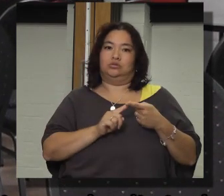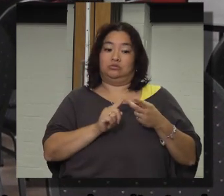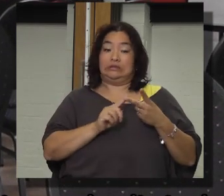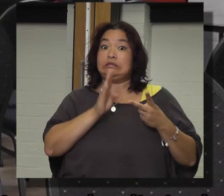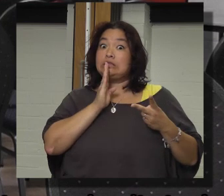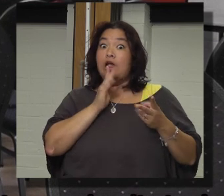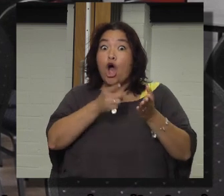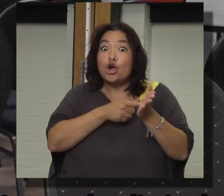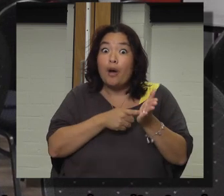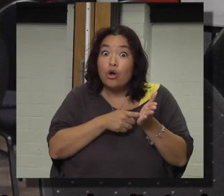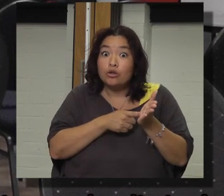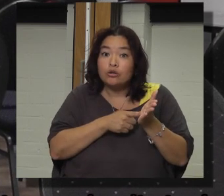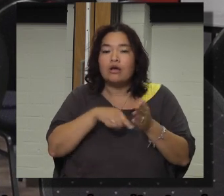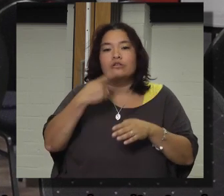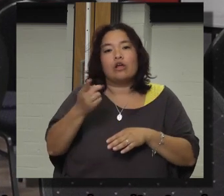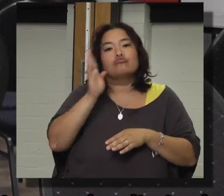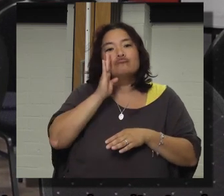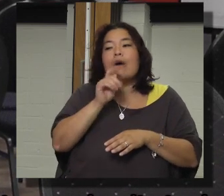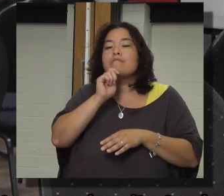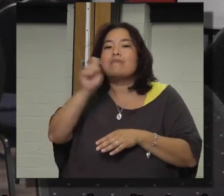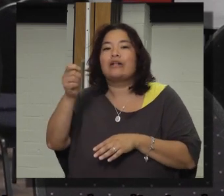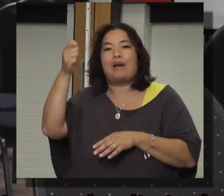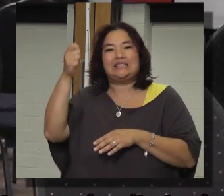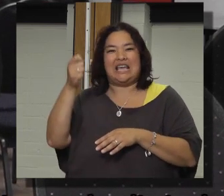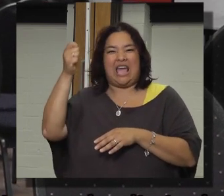meld je aan bij Signaal op